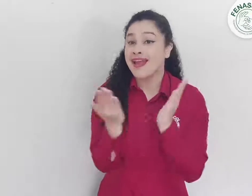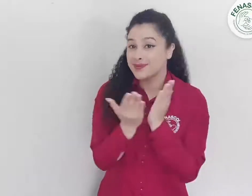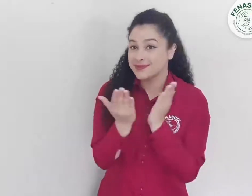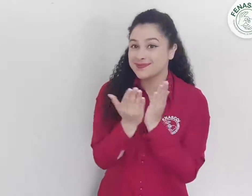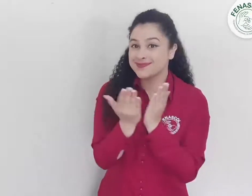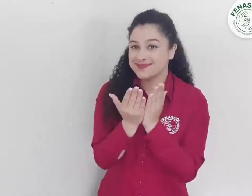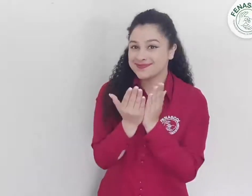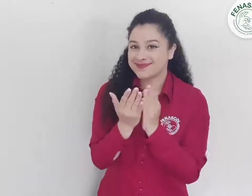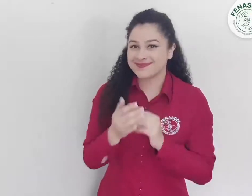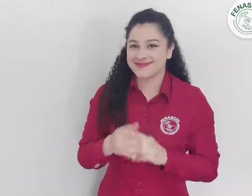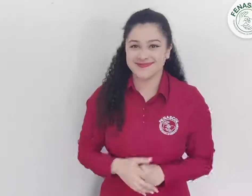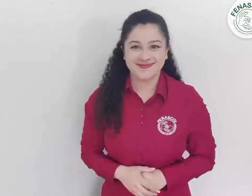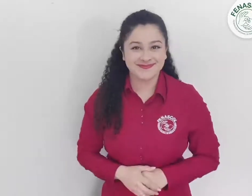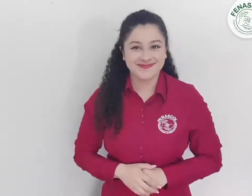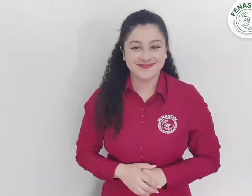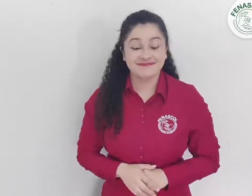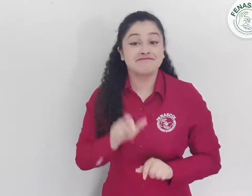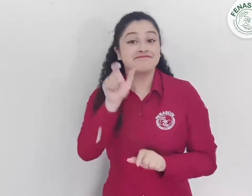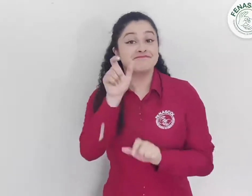la educación